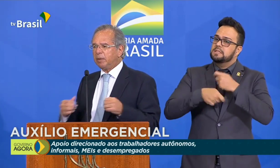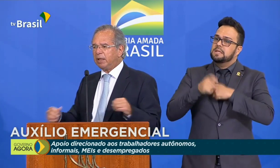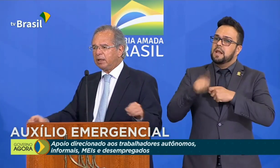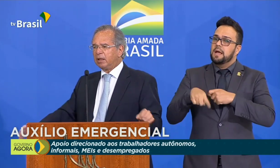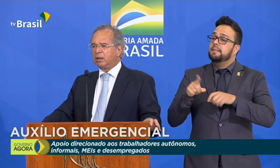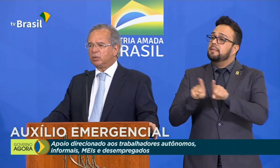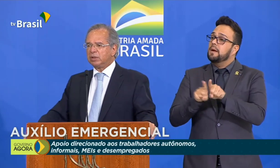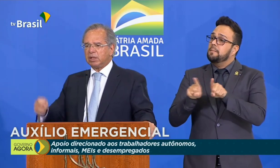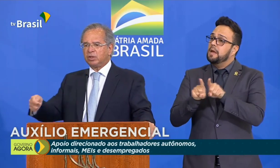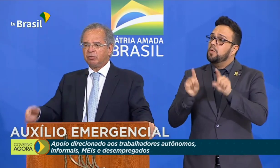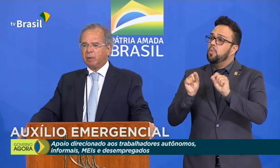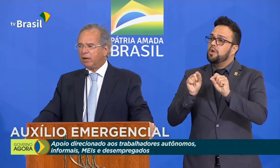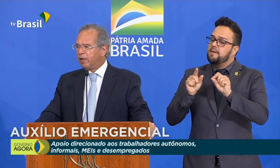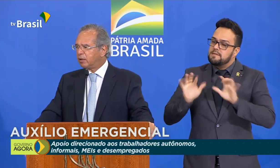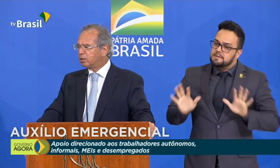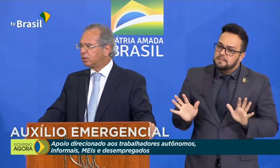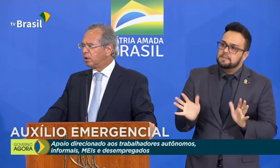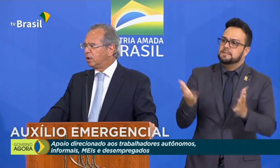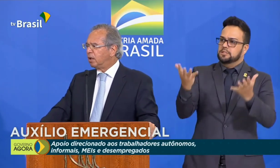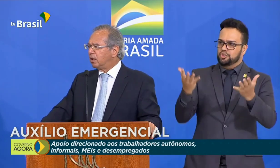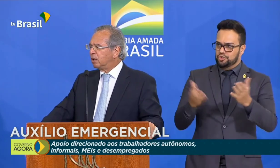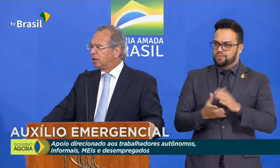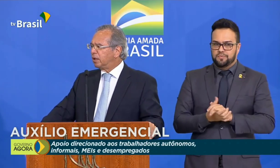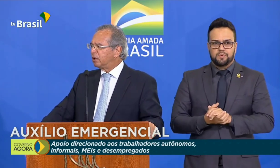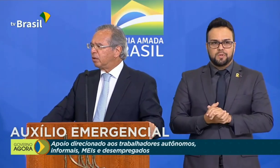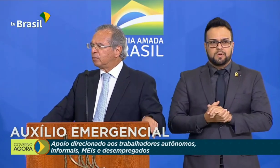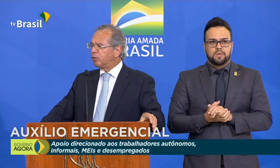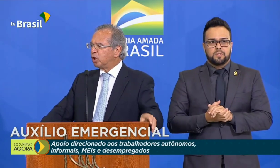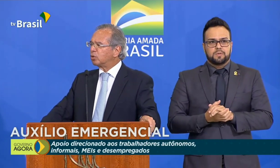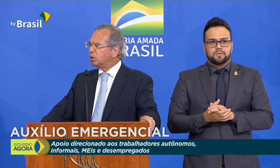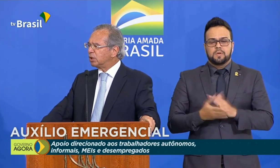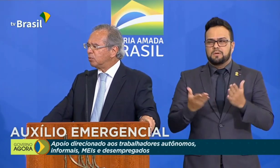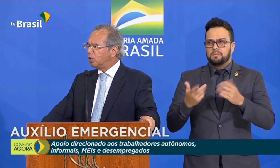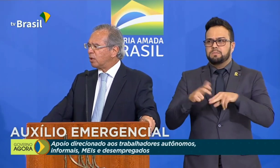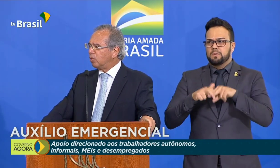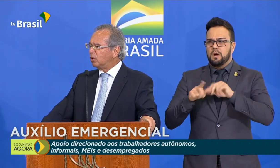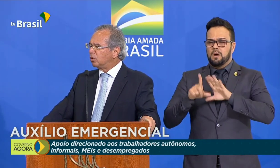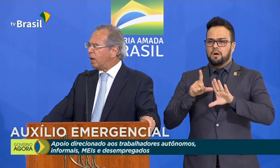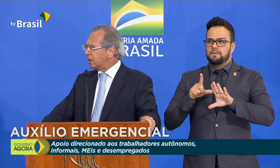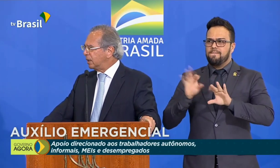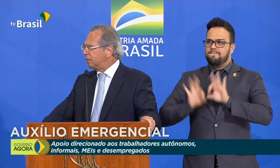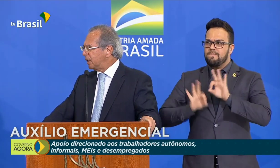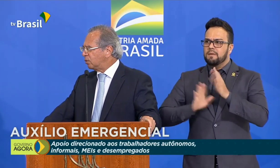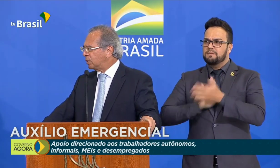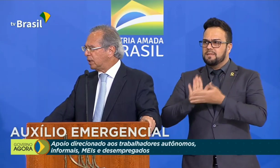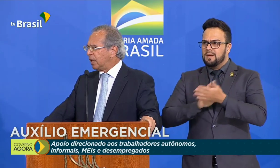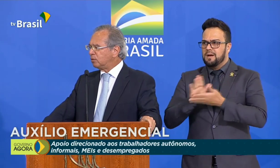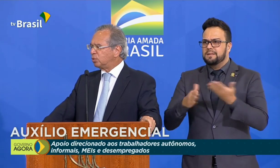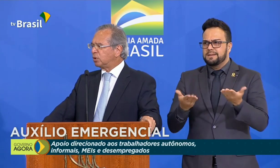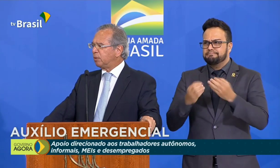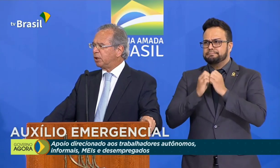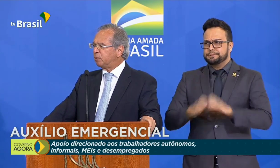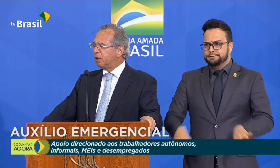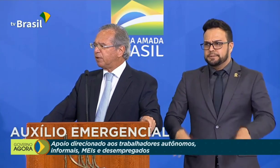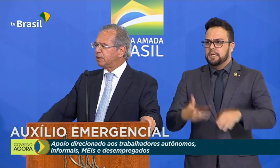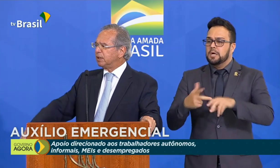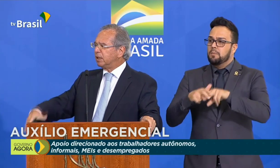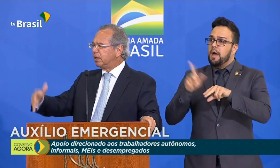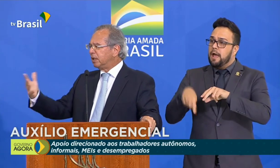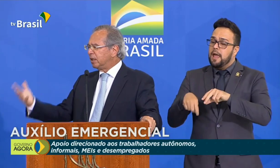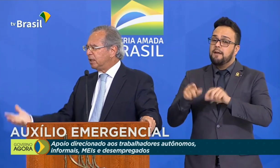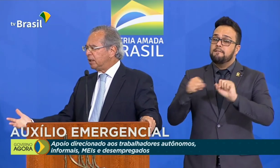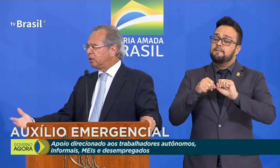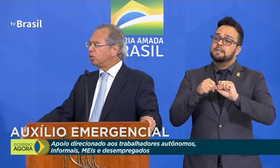sido também um incentivo perverso. Então, nós conseguimos o acordo com a Câmara e com o Senado justamente para